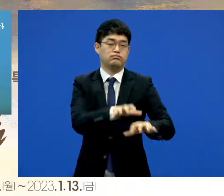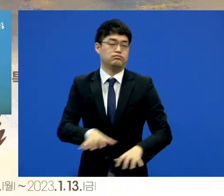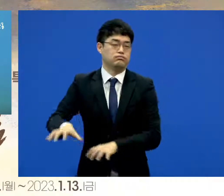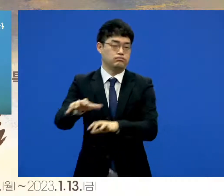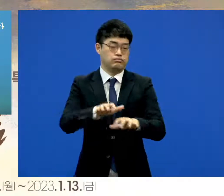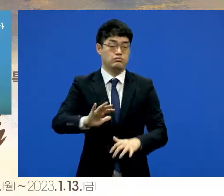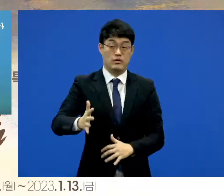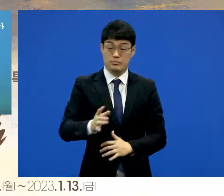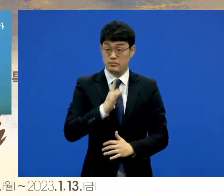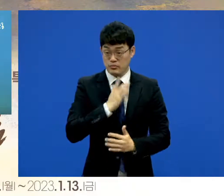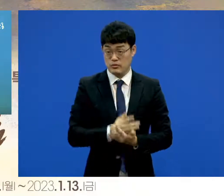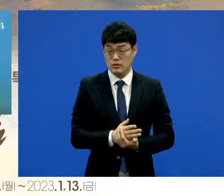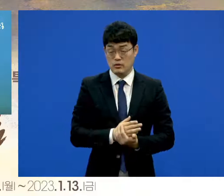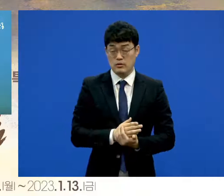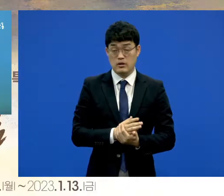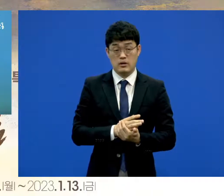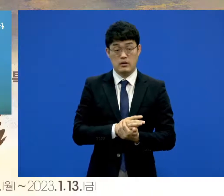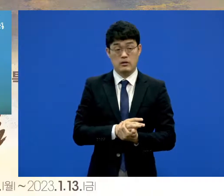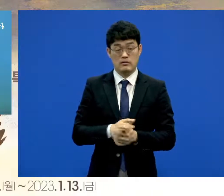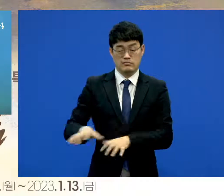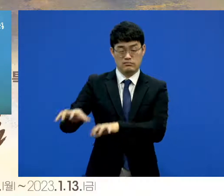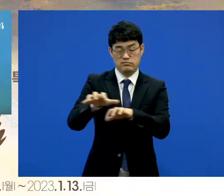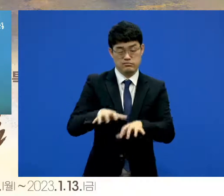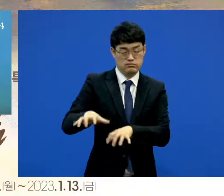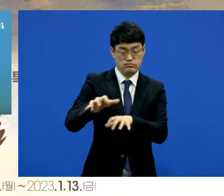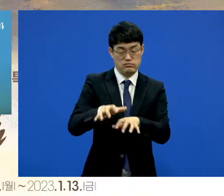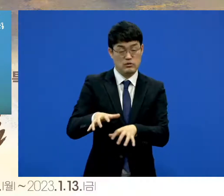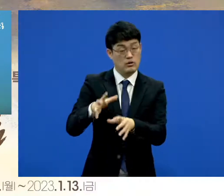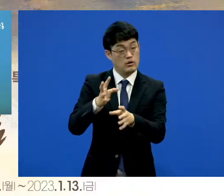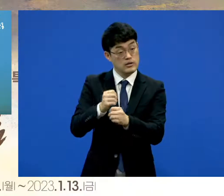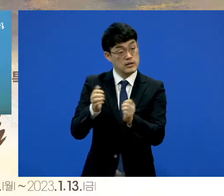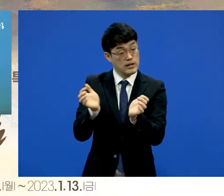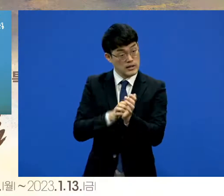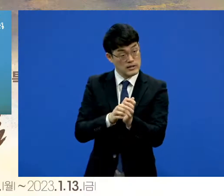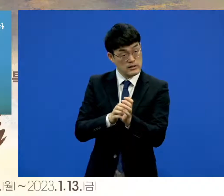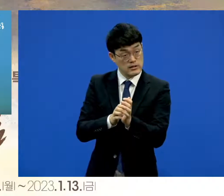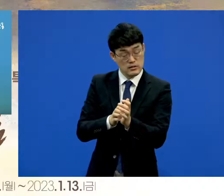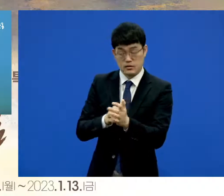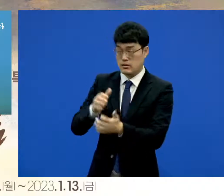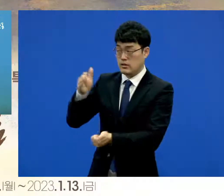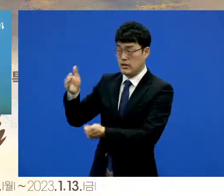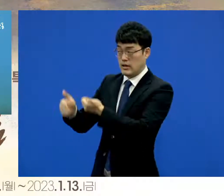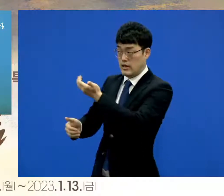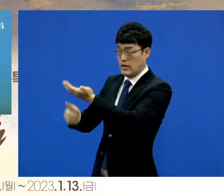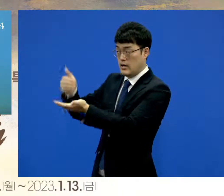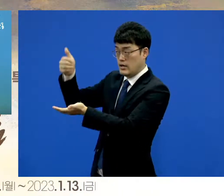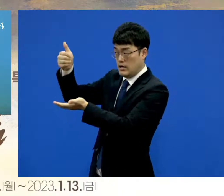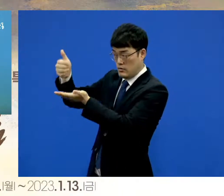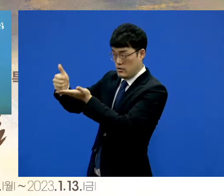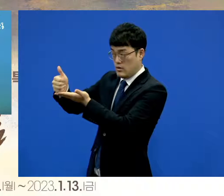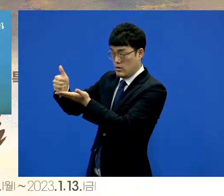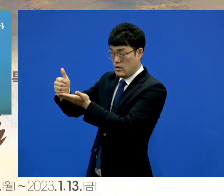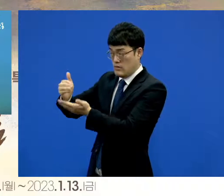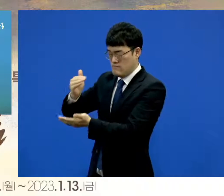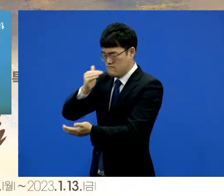그 방황이 언제까지 계속됩니까? 하나님을 깊이 만나기 전까지.